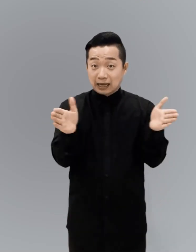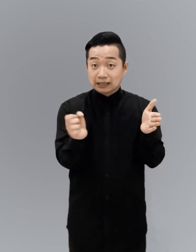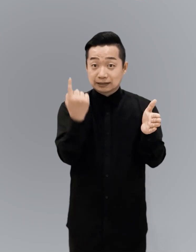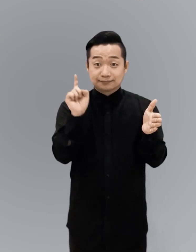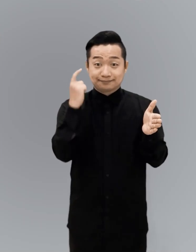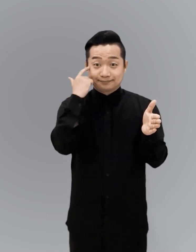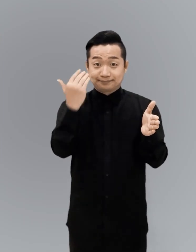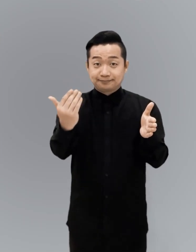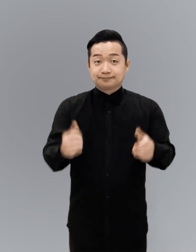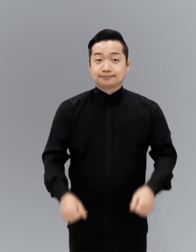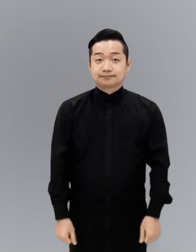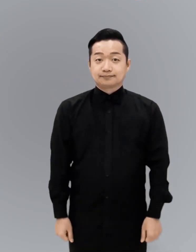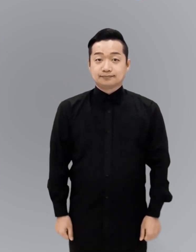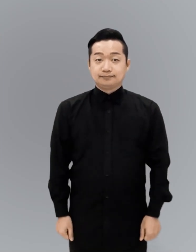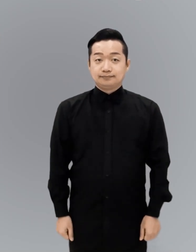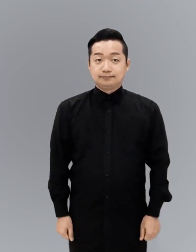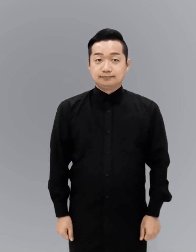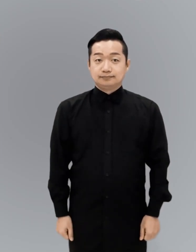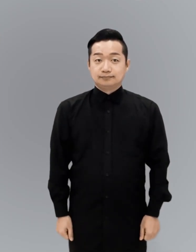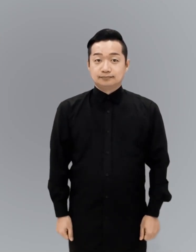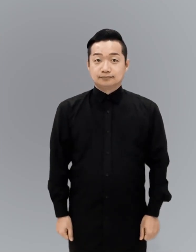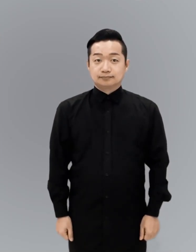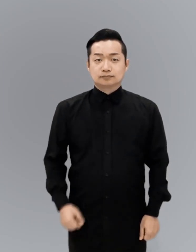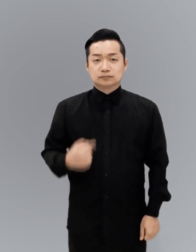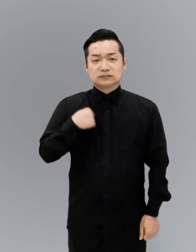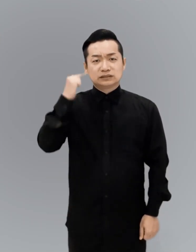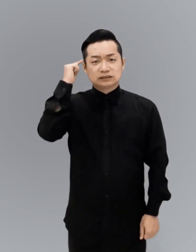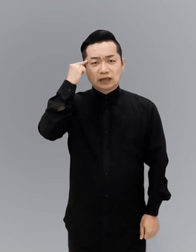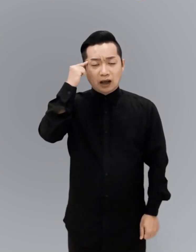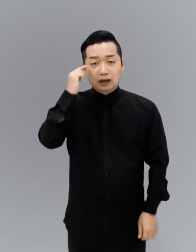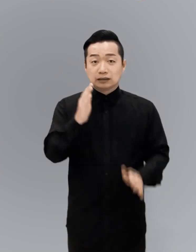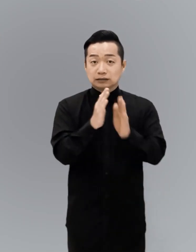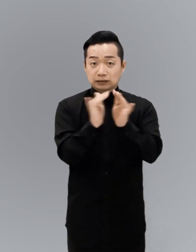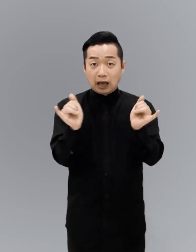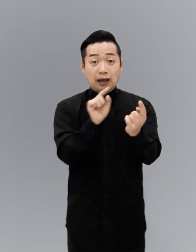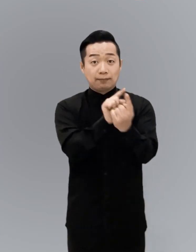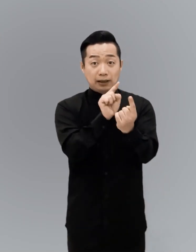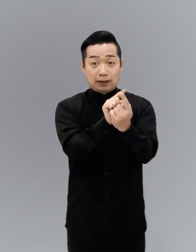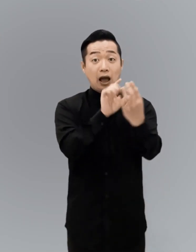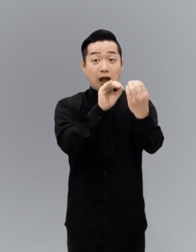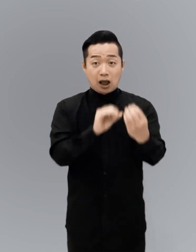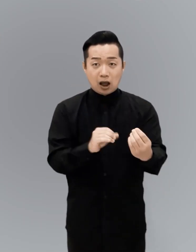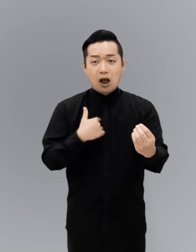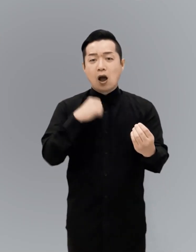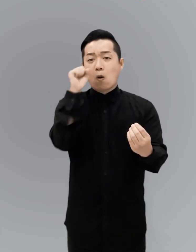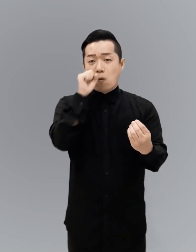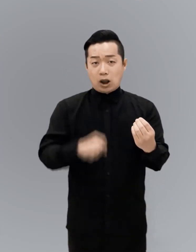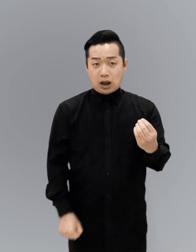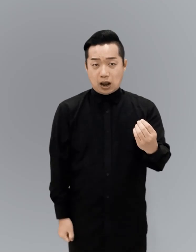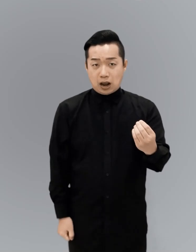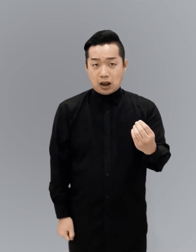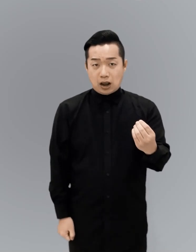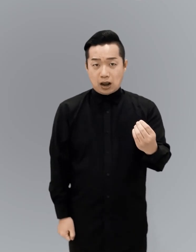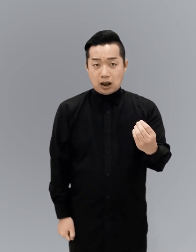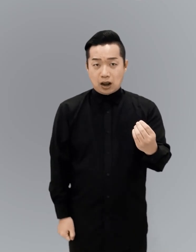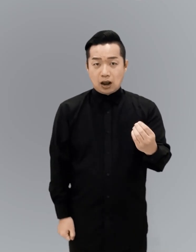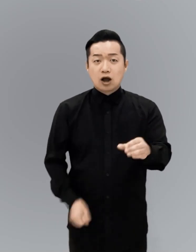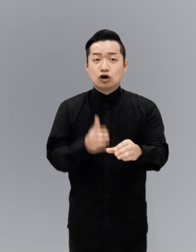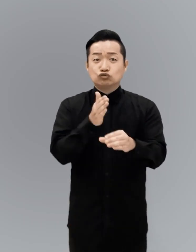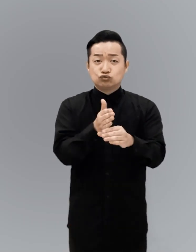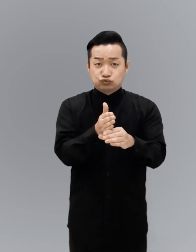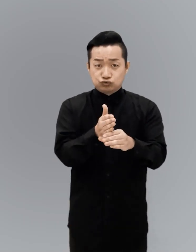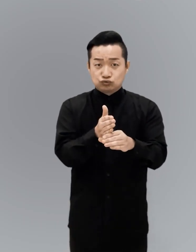그림책을 시작하게 된 계기는 무엇인가요? 어떻게 보면 사람과 만나서 이야기 나누는 거 좋아하는데 약간